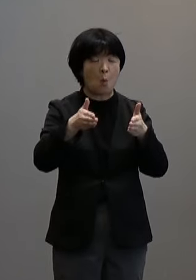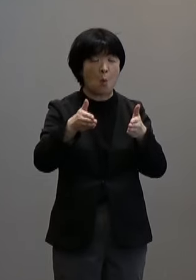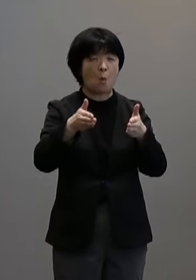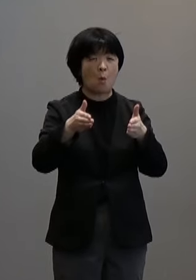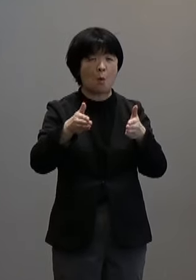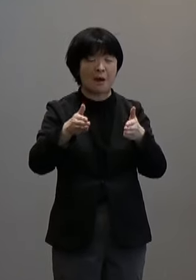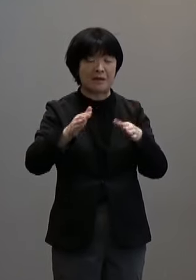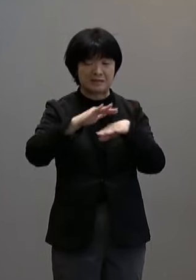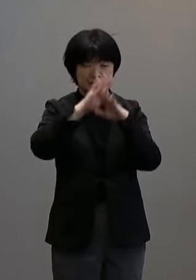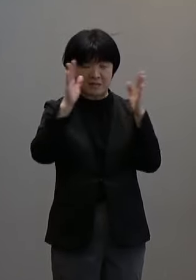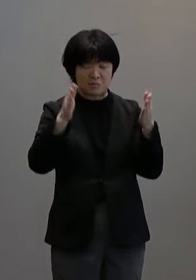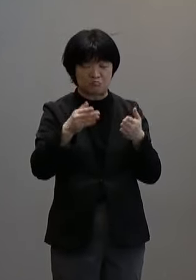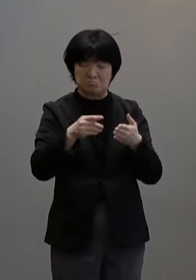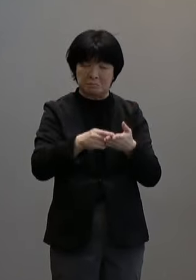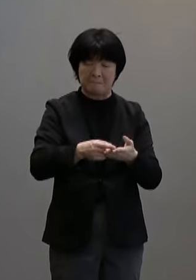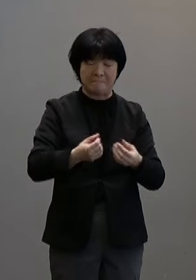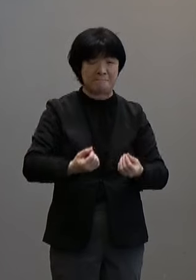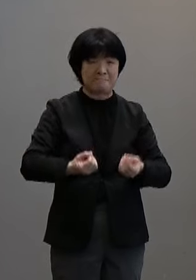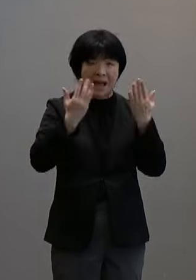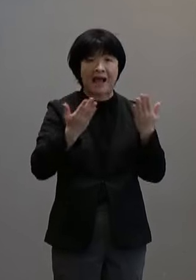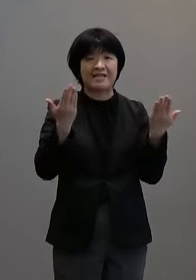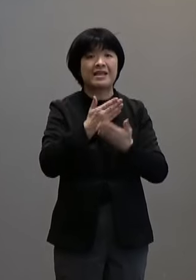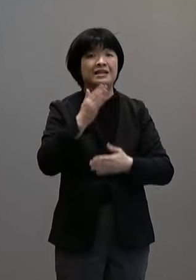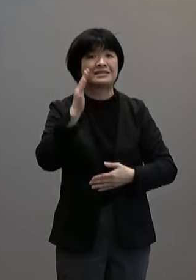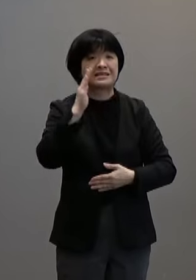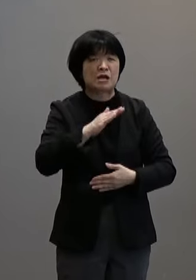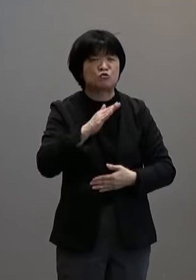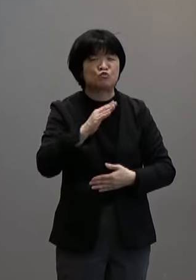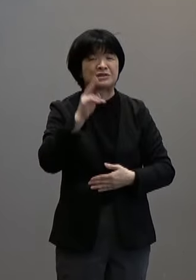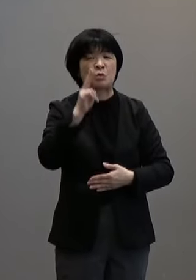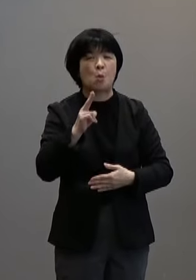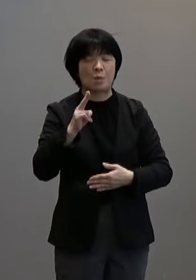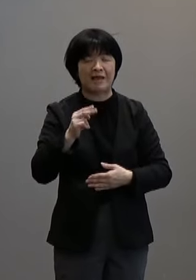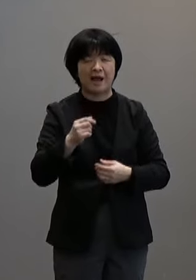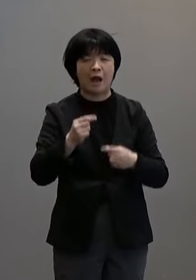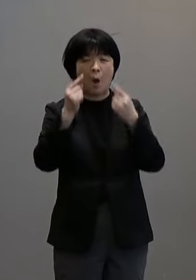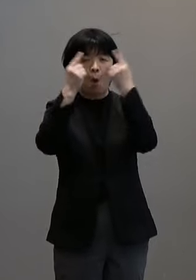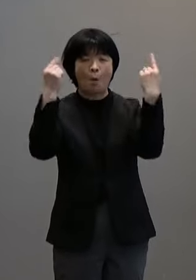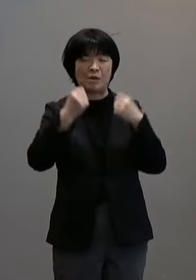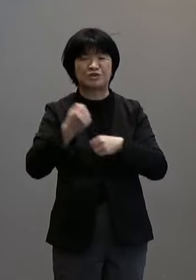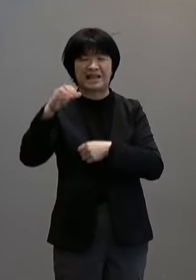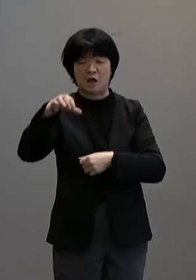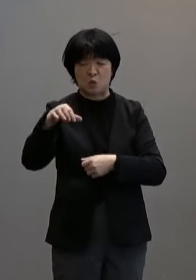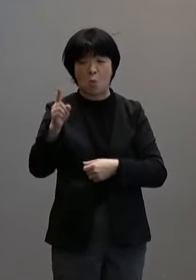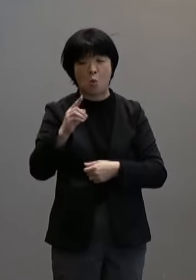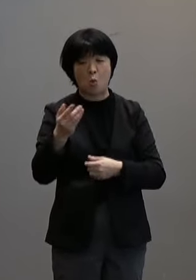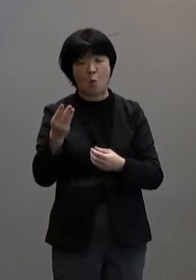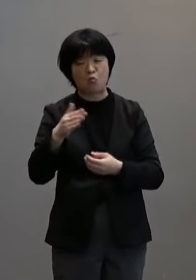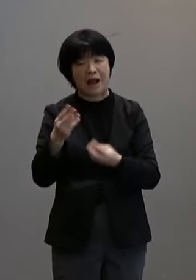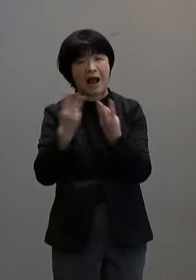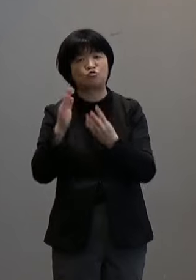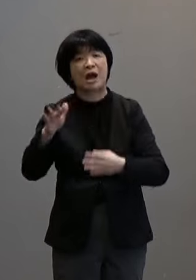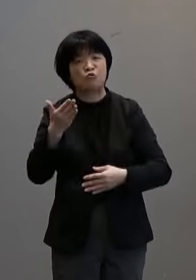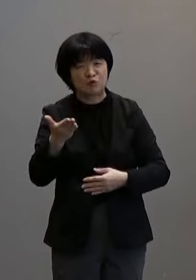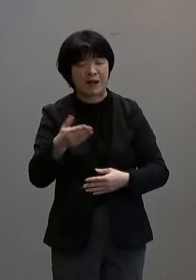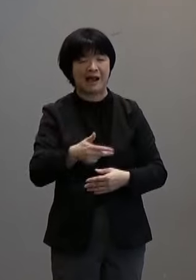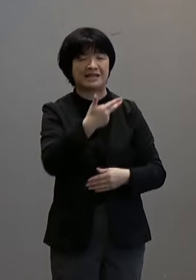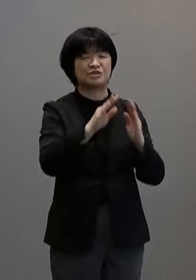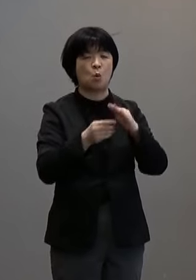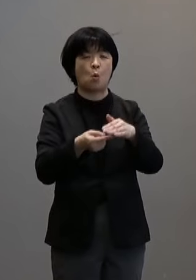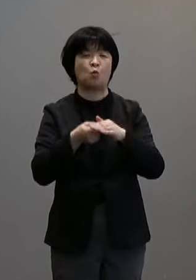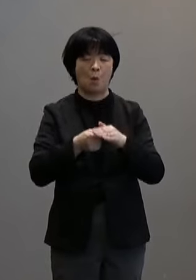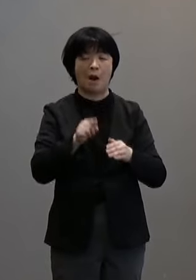方向を寸断されやすいような個別の避難所がどの程度あって、それに対して市町村がどのようにそれぞれの避難所に